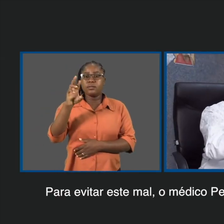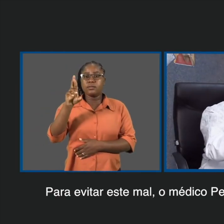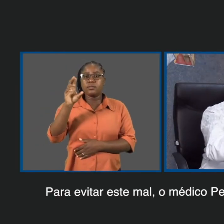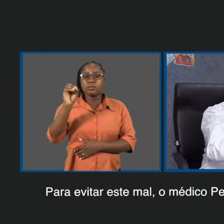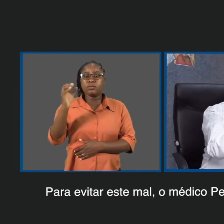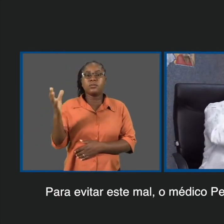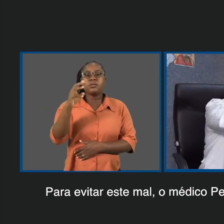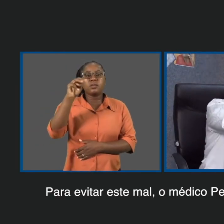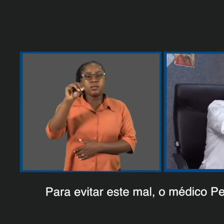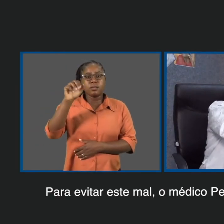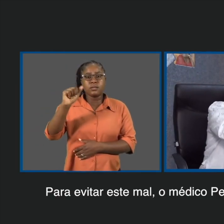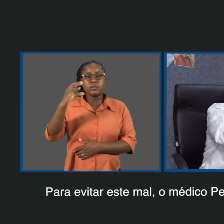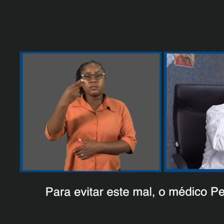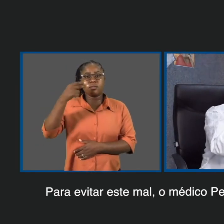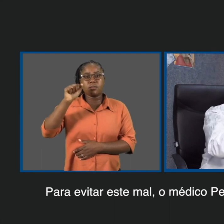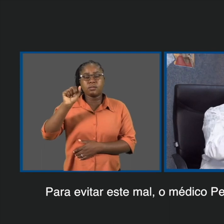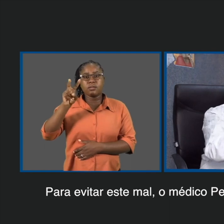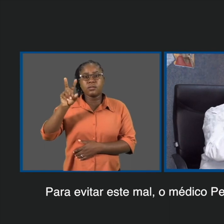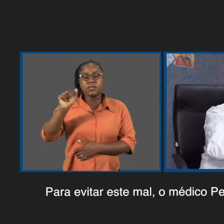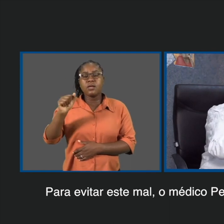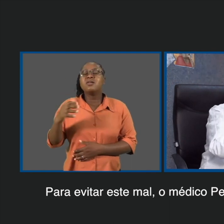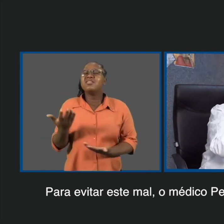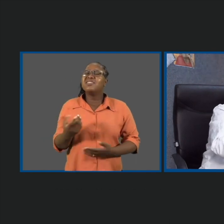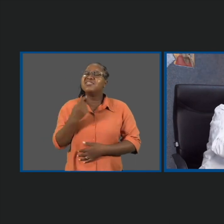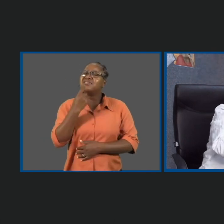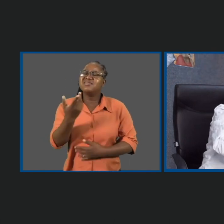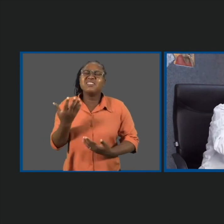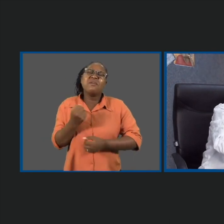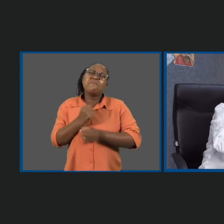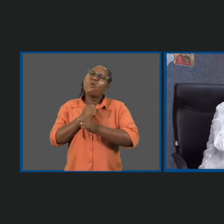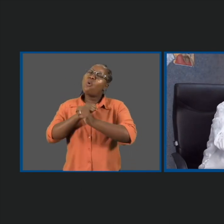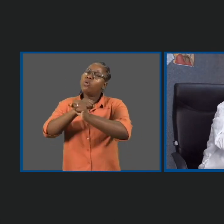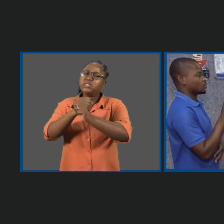Para evitar este mal, o médico Pedro Machava recomenda.